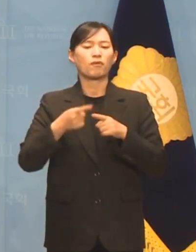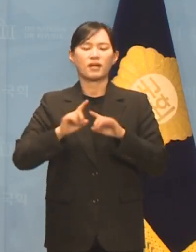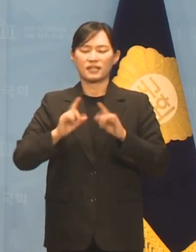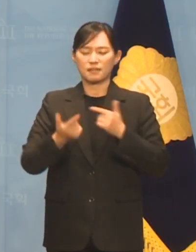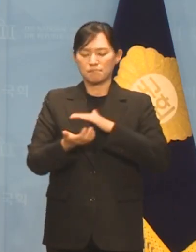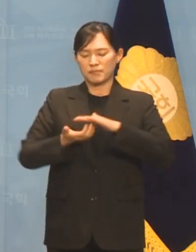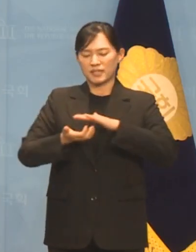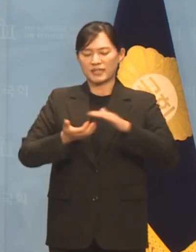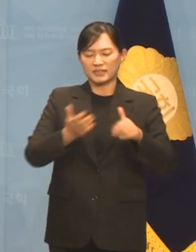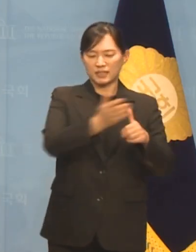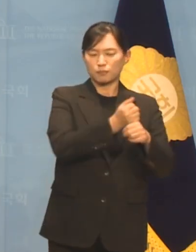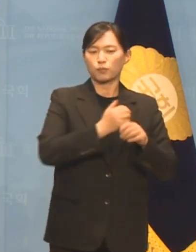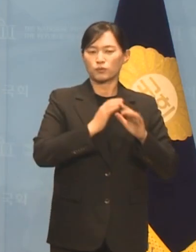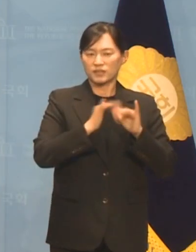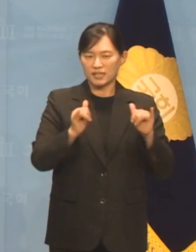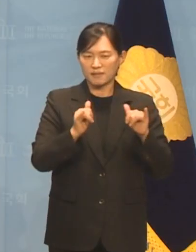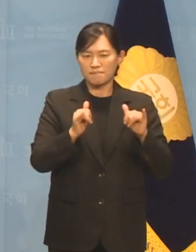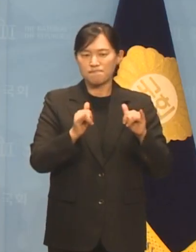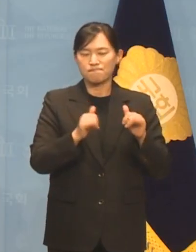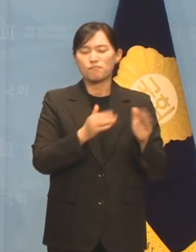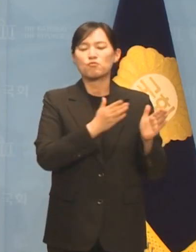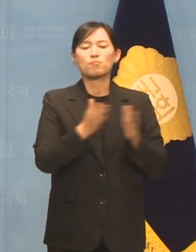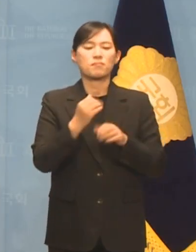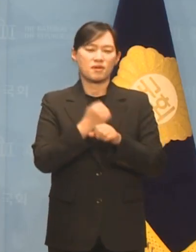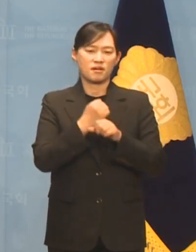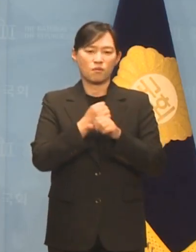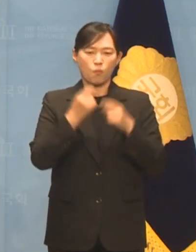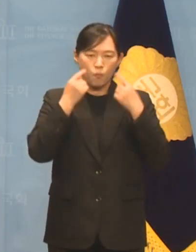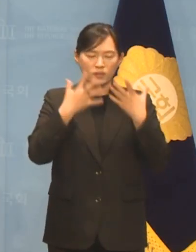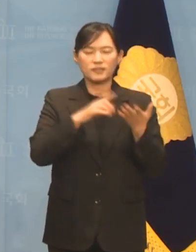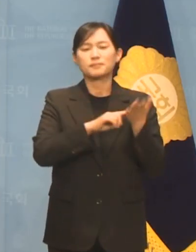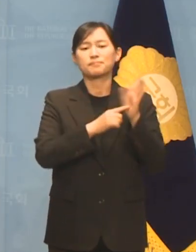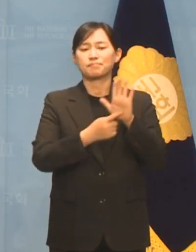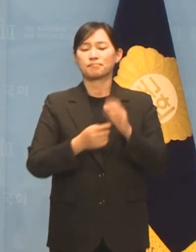체포 대상자를 선정하고 준비한 정황이 명확히 드러난